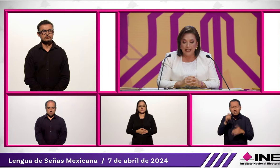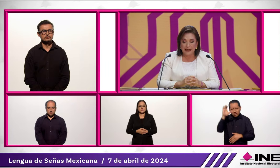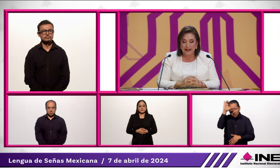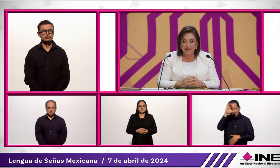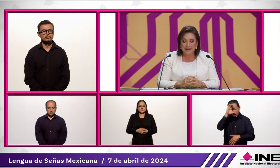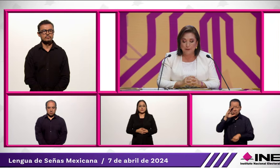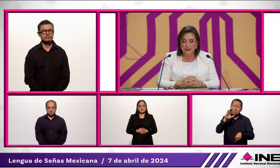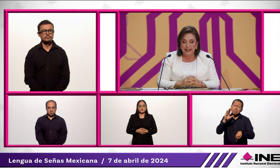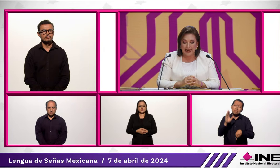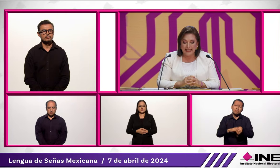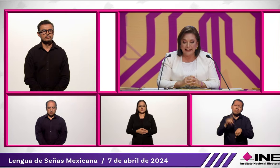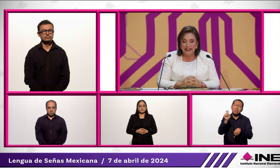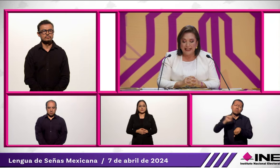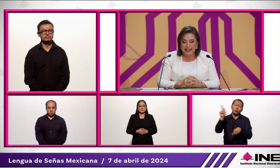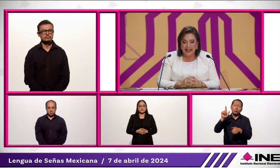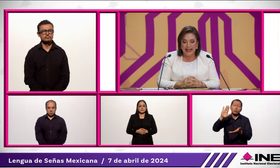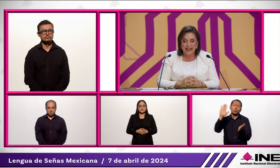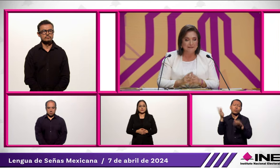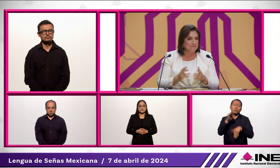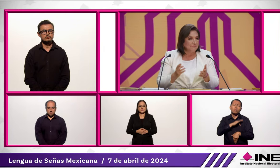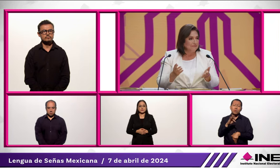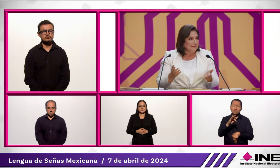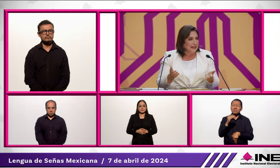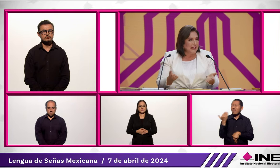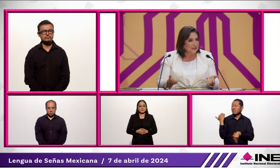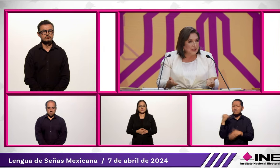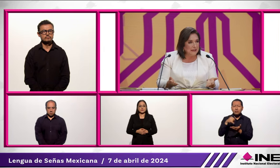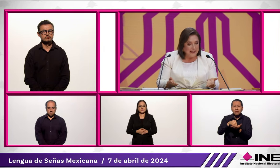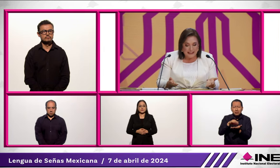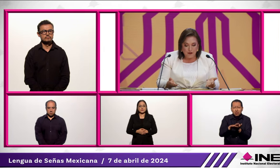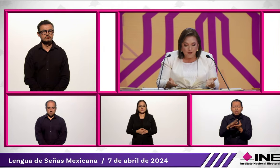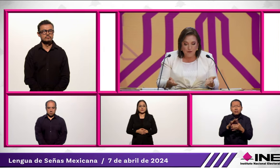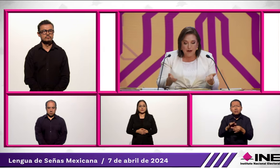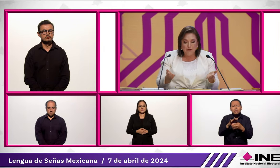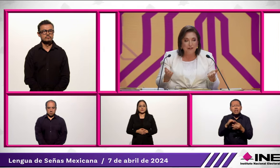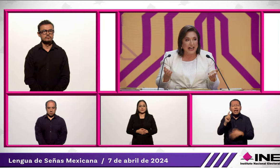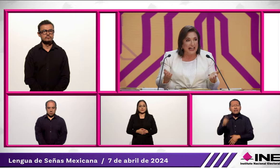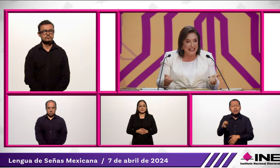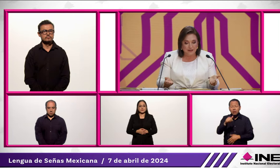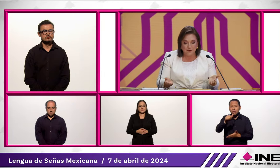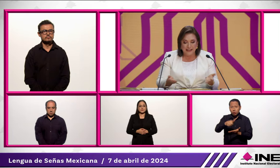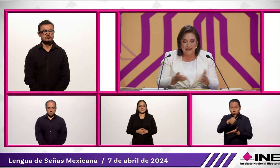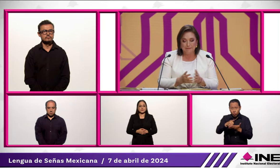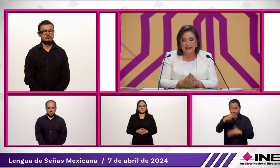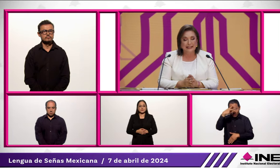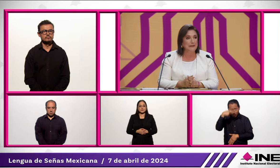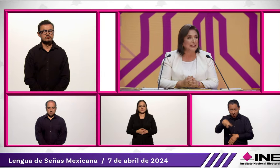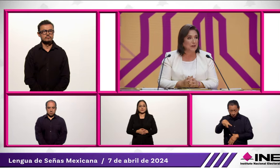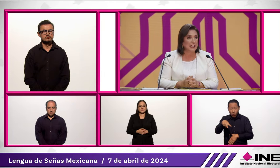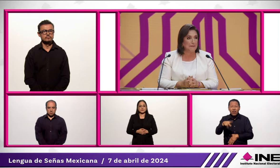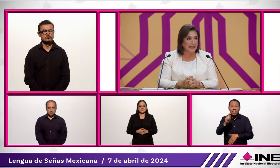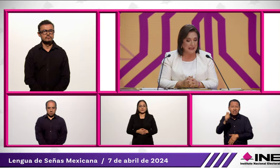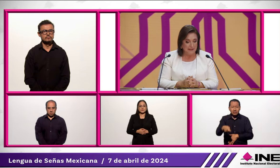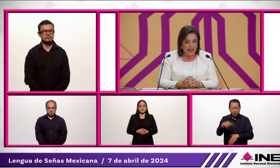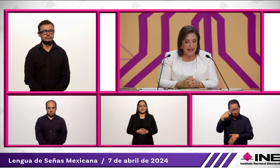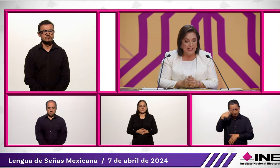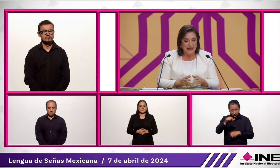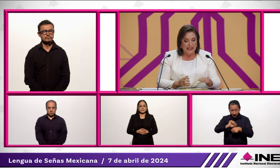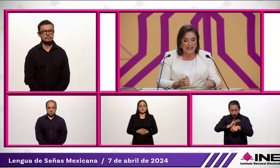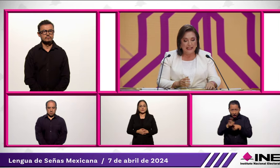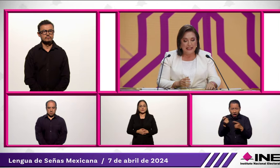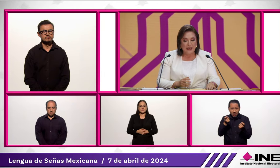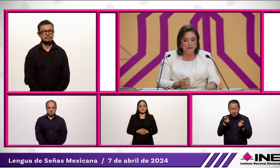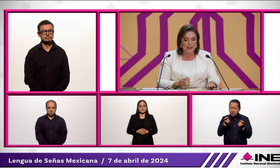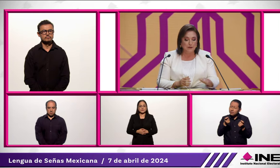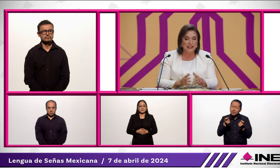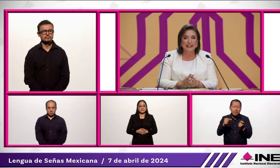mundo, acaba de publicar que la Ciudad de México fue un fracaso en el manejo de la pandemia.